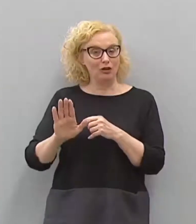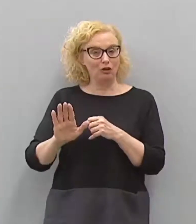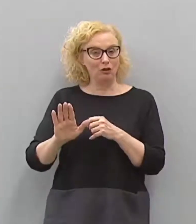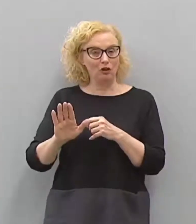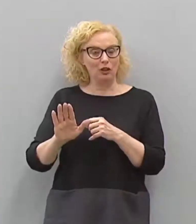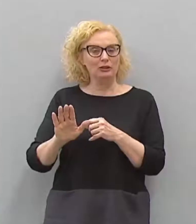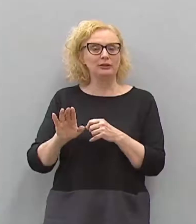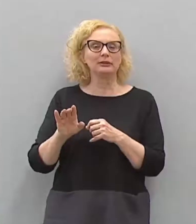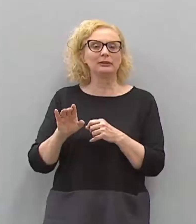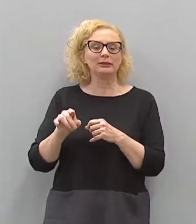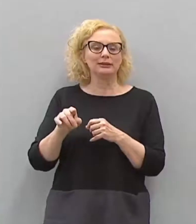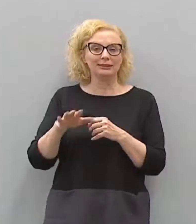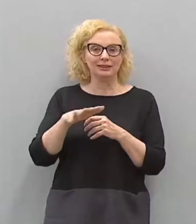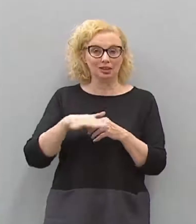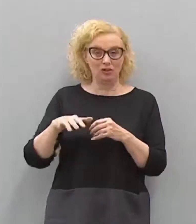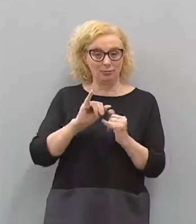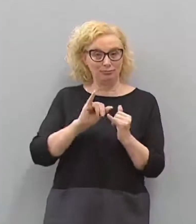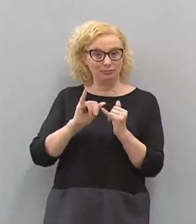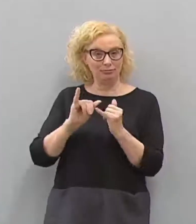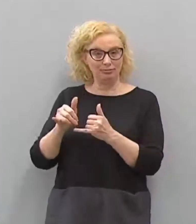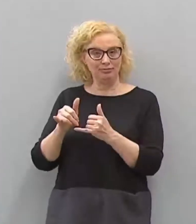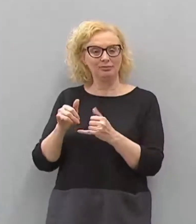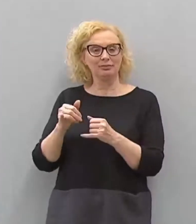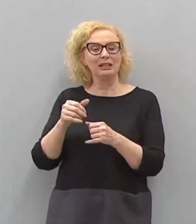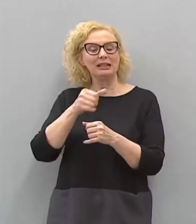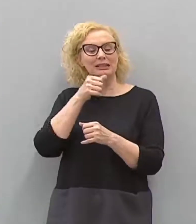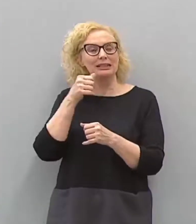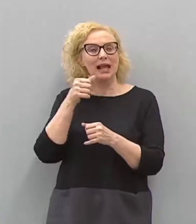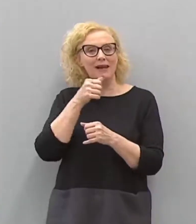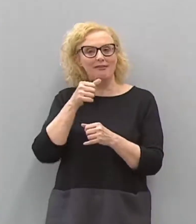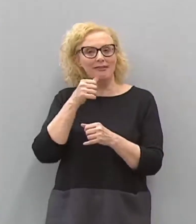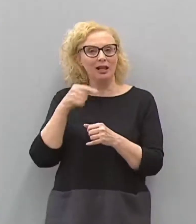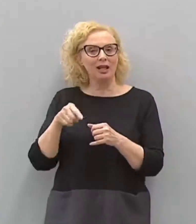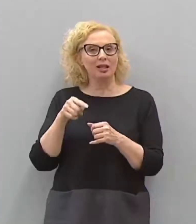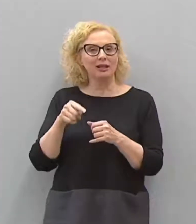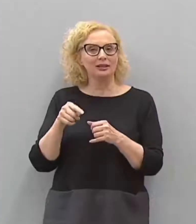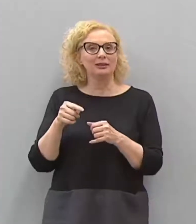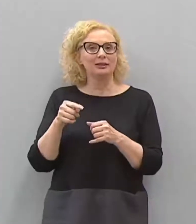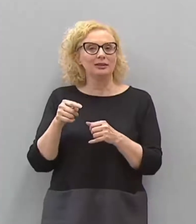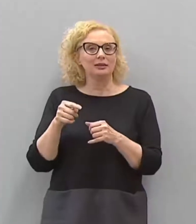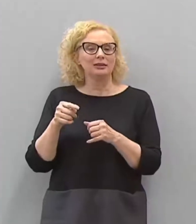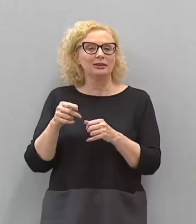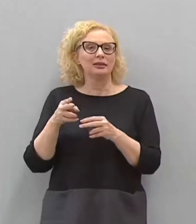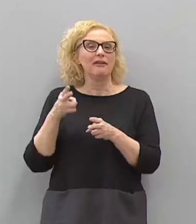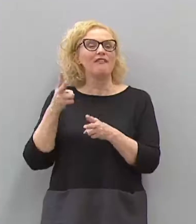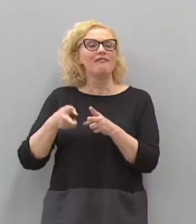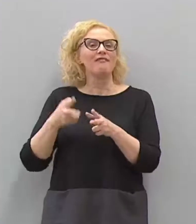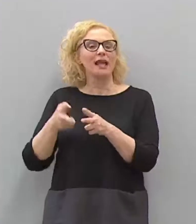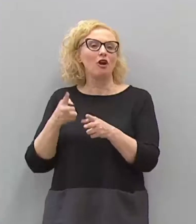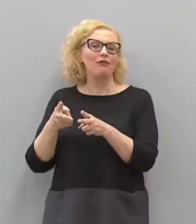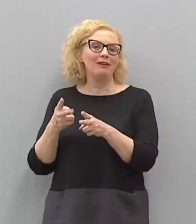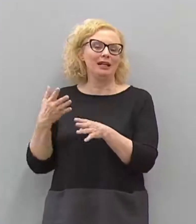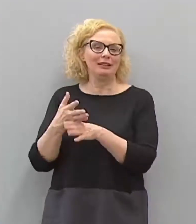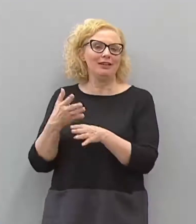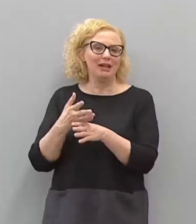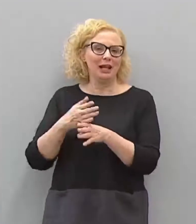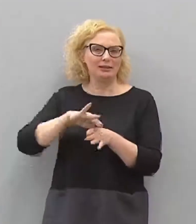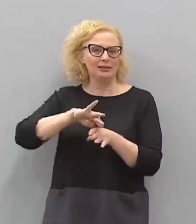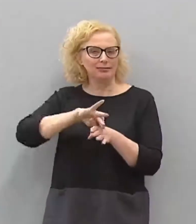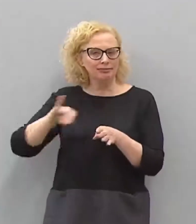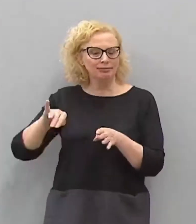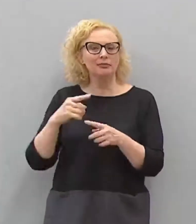abbiamo la necessità di eliminare sia l'interferenza con la ferrovia sia il da